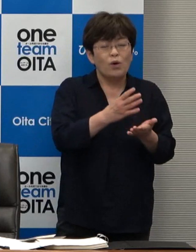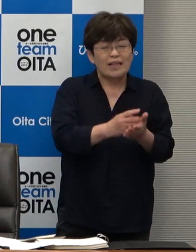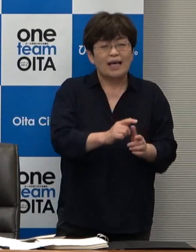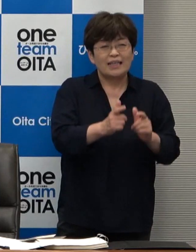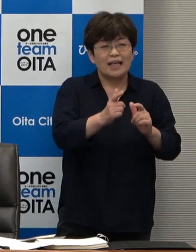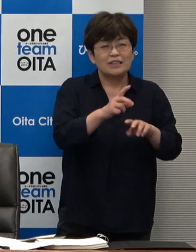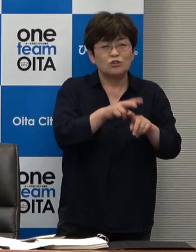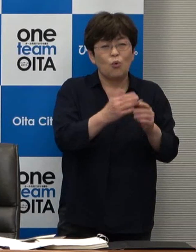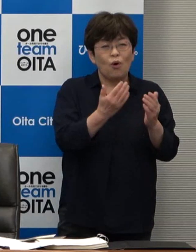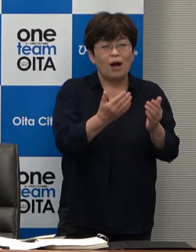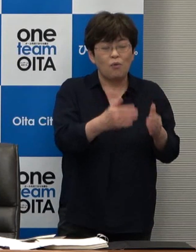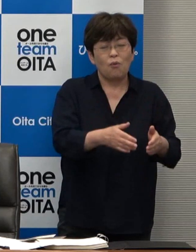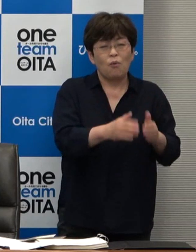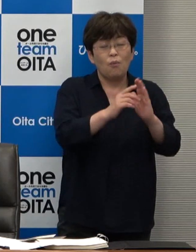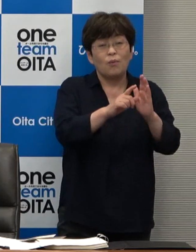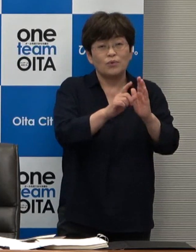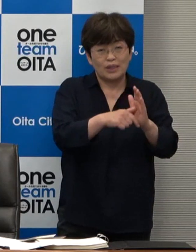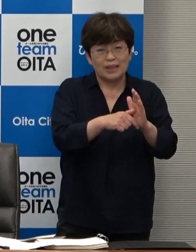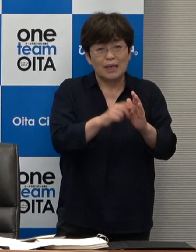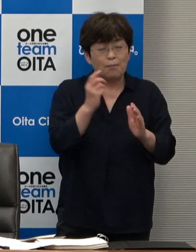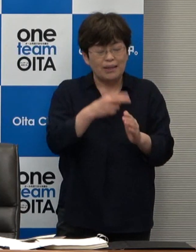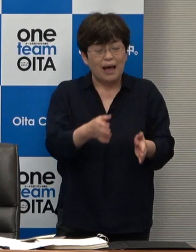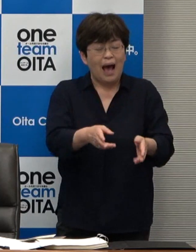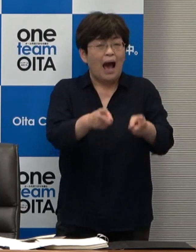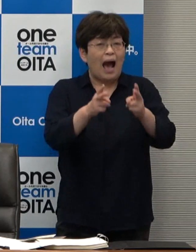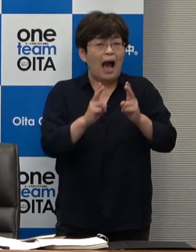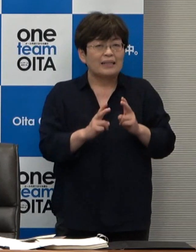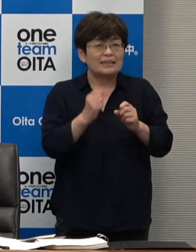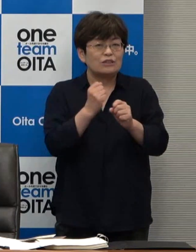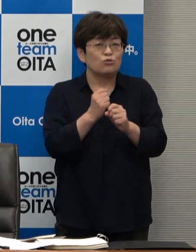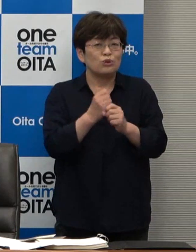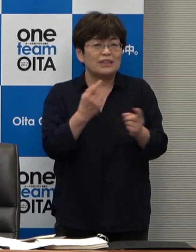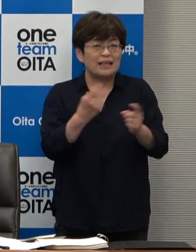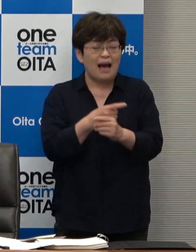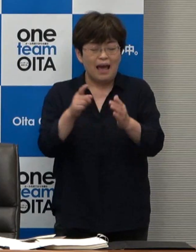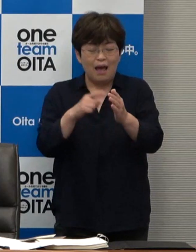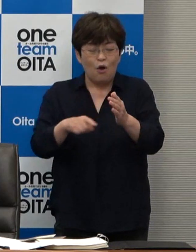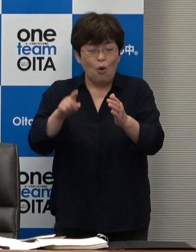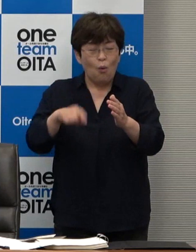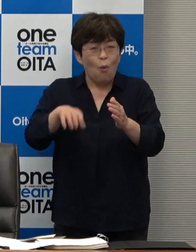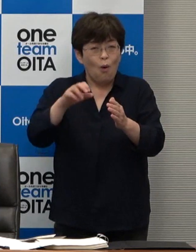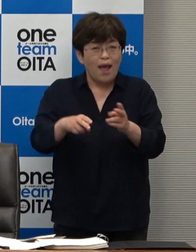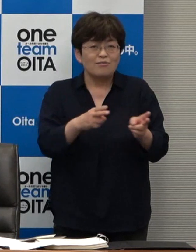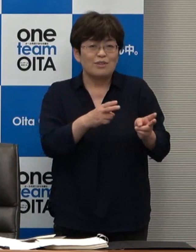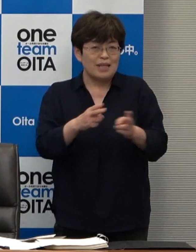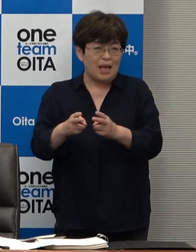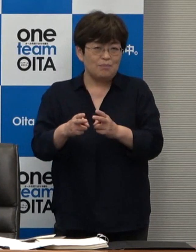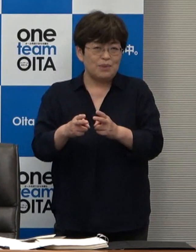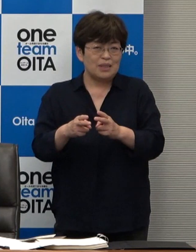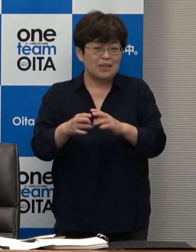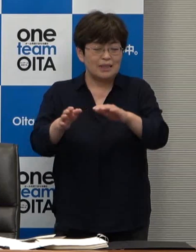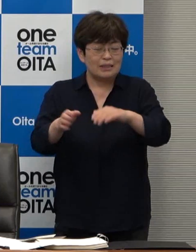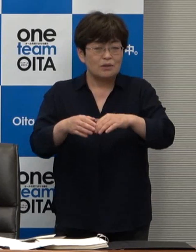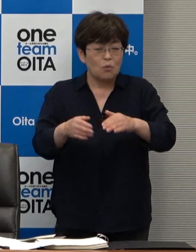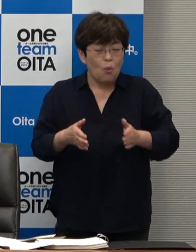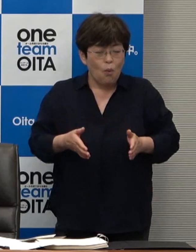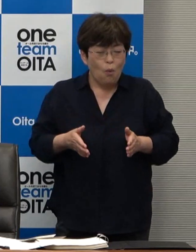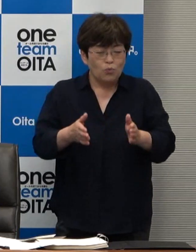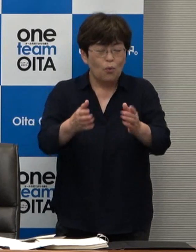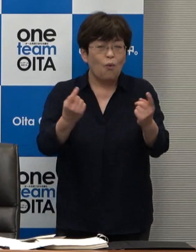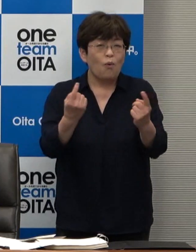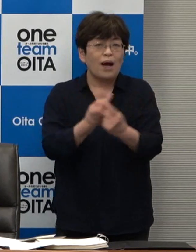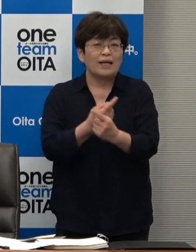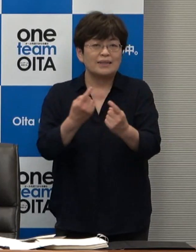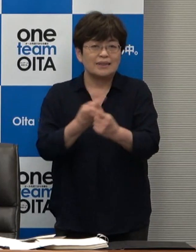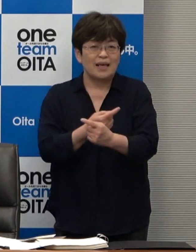道、河川、橋梁等の維持改良や公園等の整備、農道、漁港の改修など市内